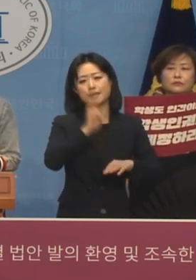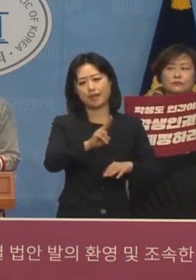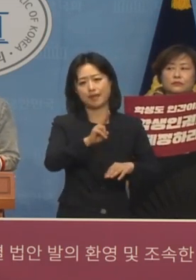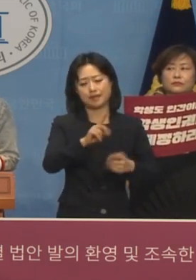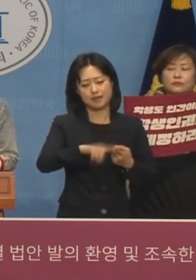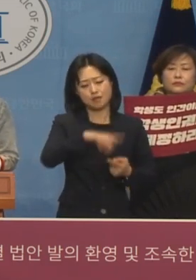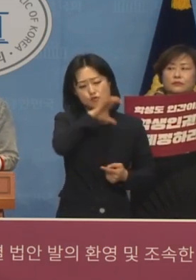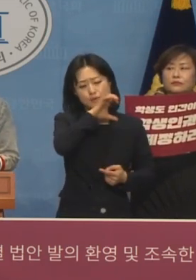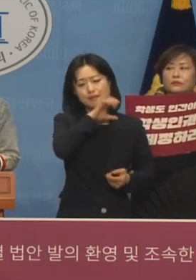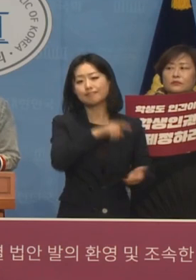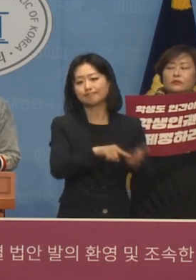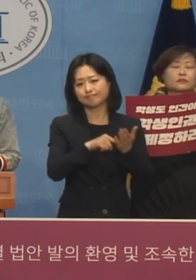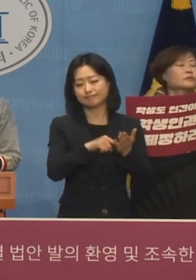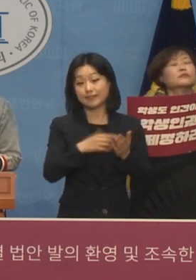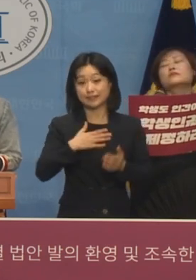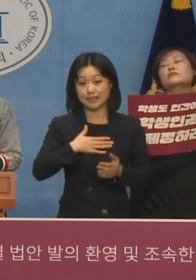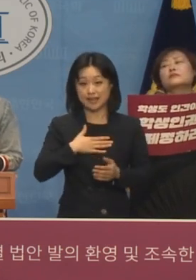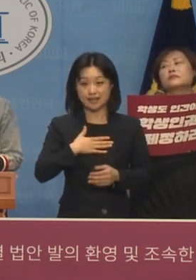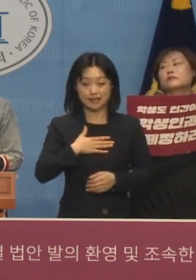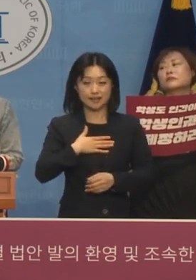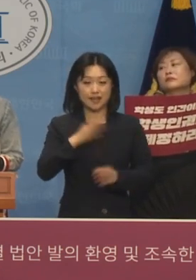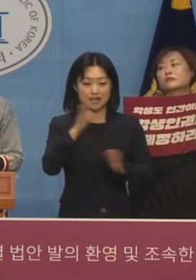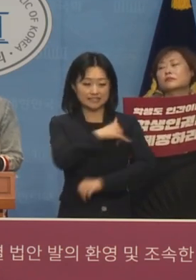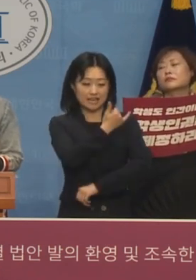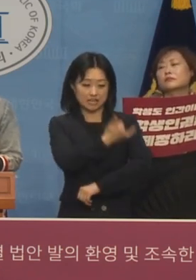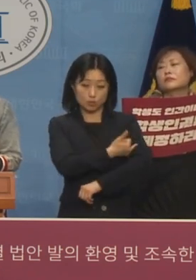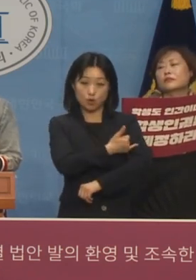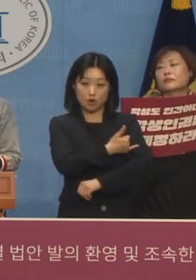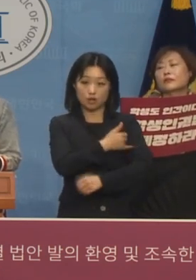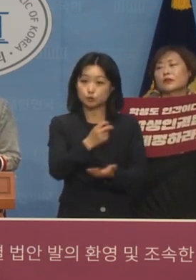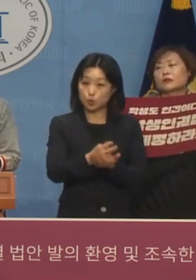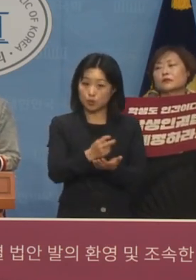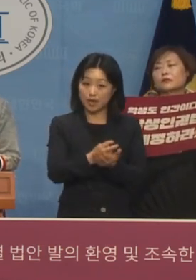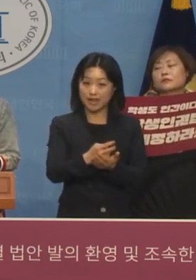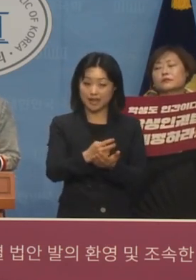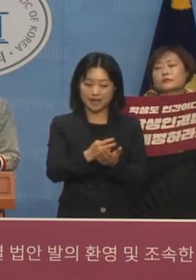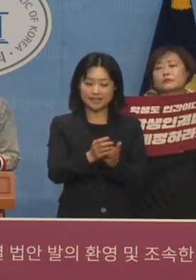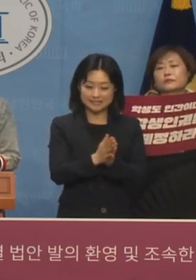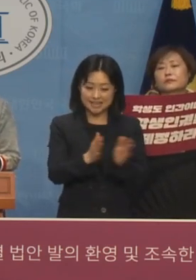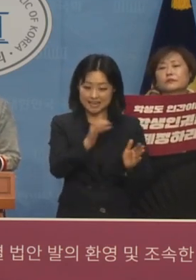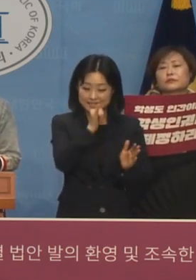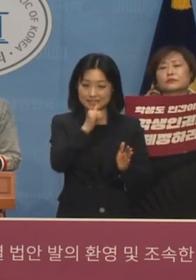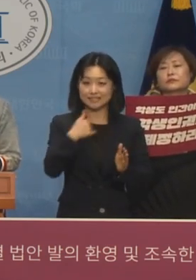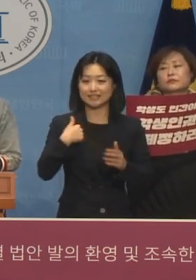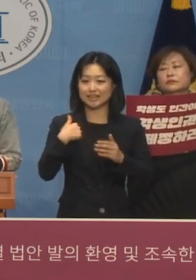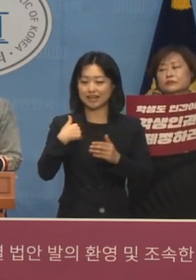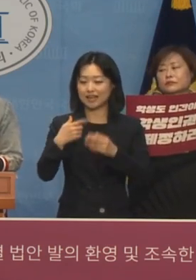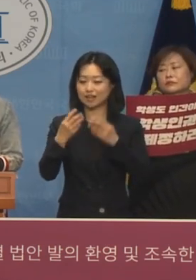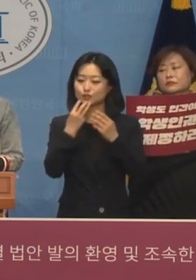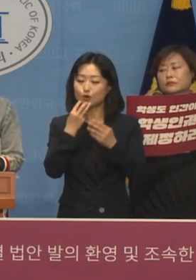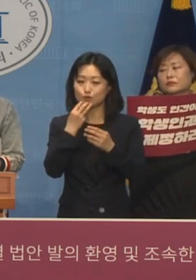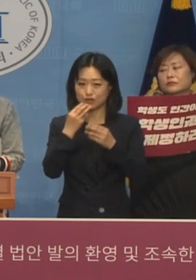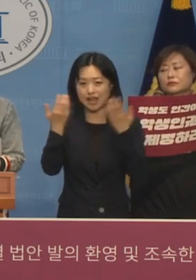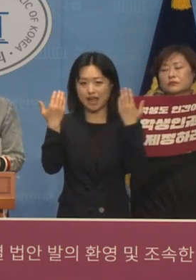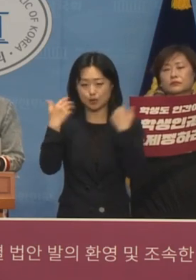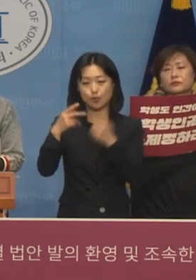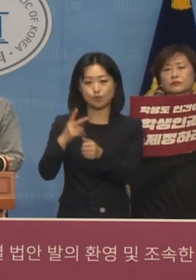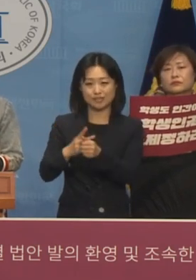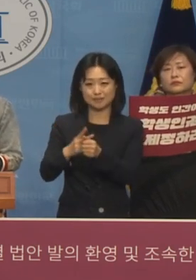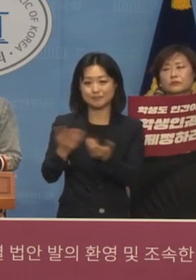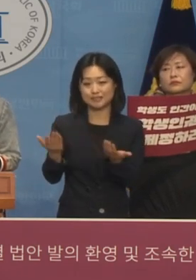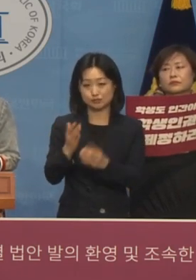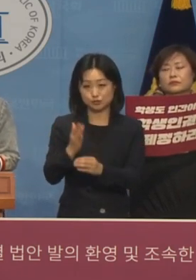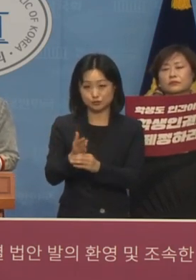수밖에 없습니다. 저는 학생인권 조례가 시행되고 있는 서울의 공립학교에 있지만 학생인권 조례에 반하는 복장 규제가 버젓이 이루어지고